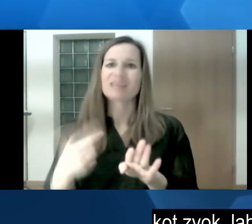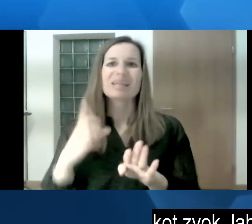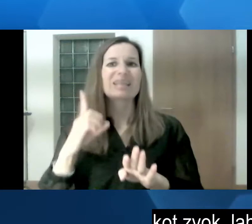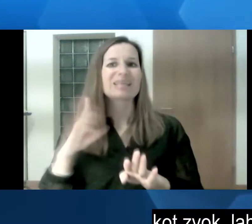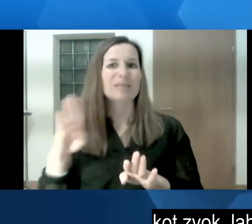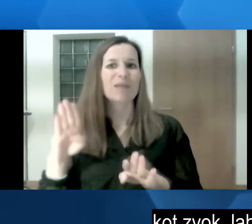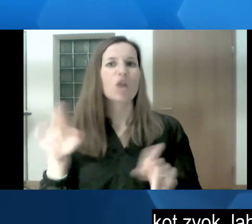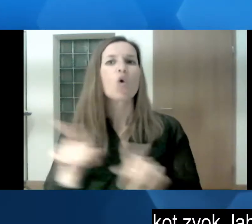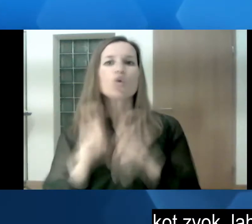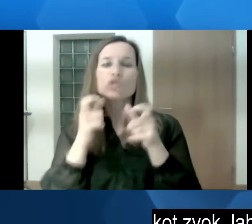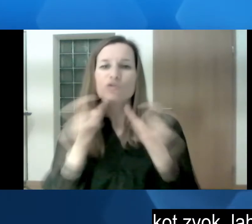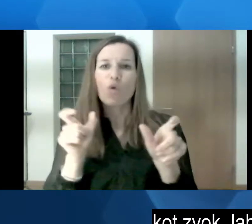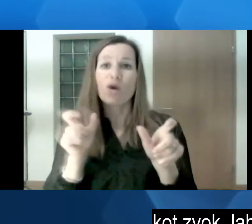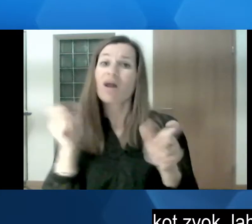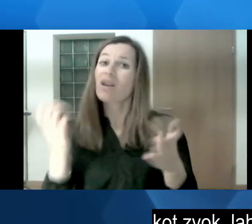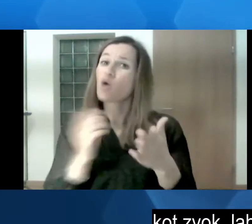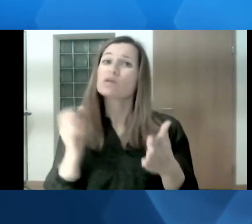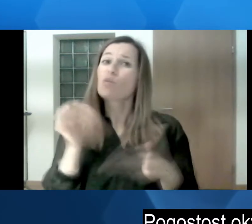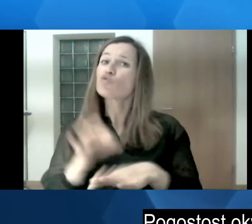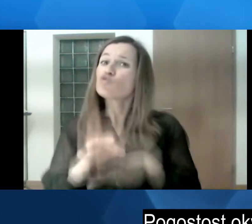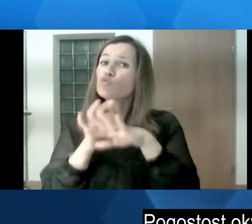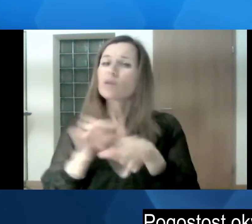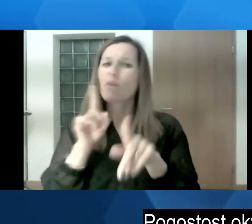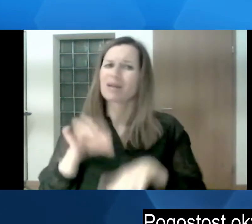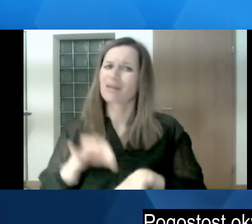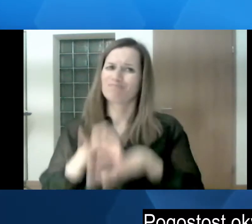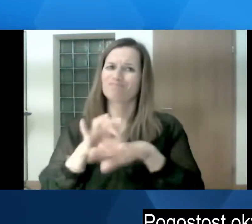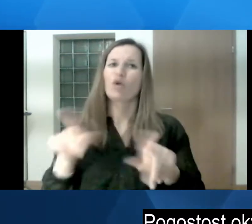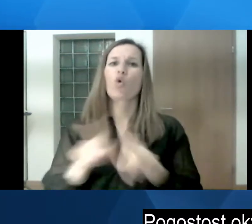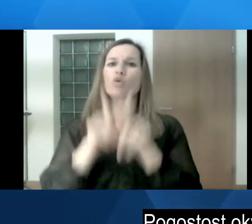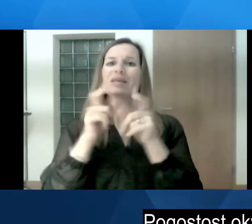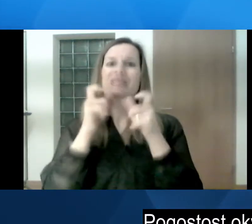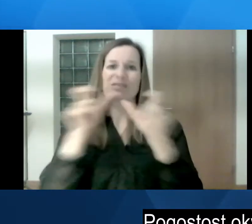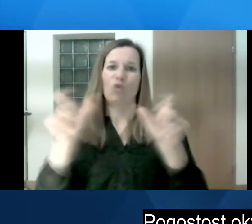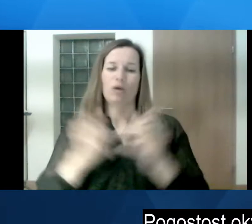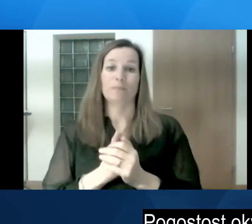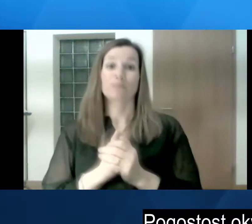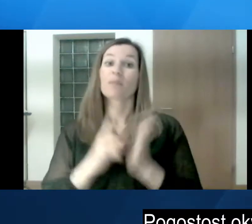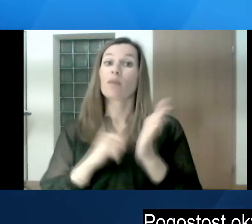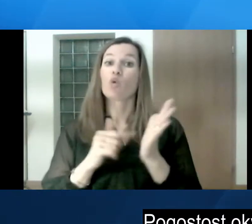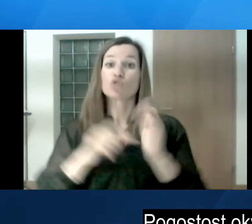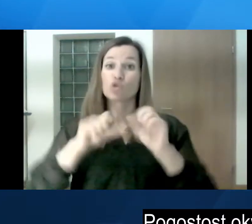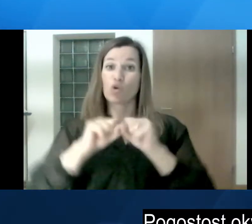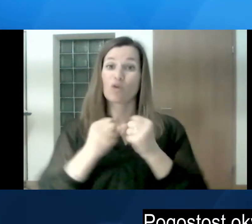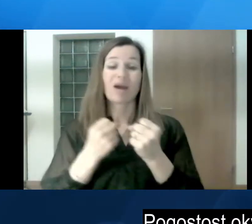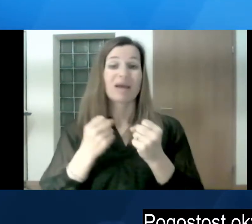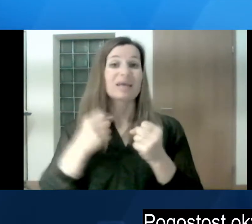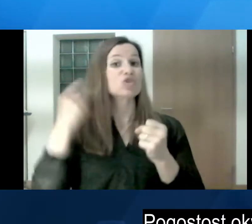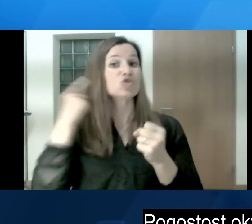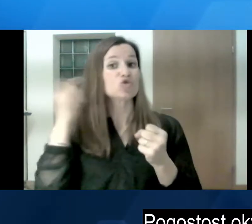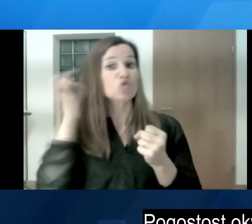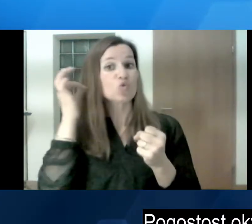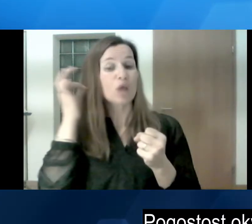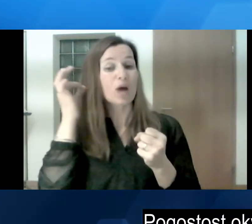čutimo, ampak ne zaznamo ga kot zvok. Pogostost okvar sluha, kot so že povedali